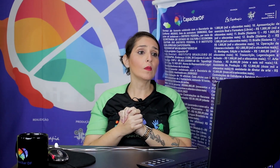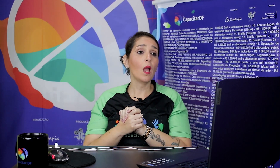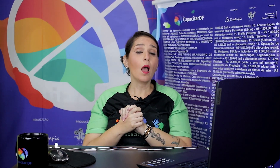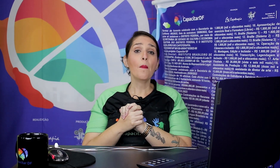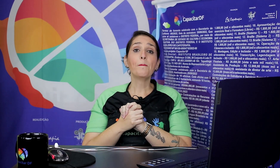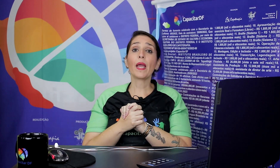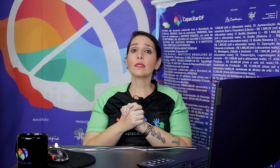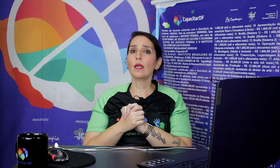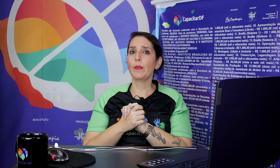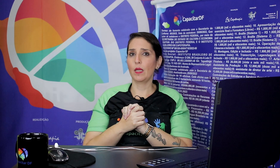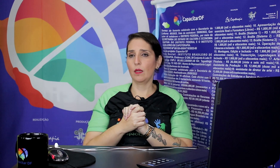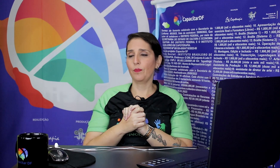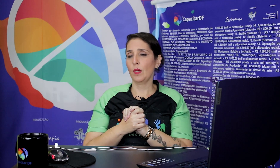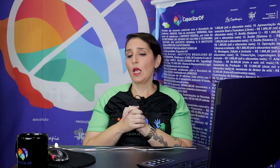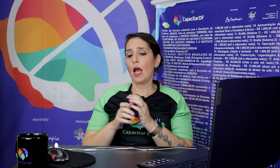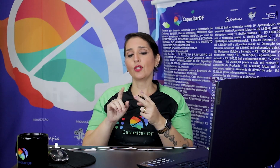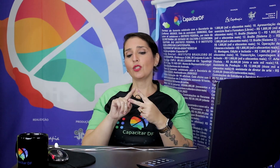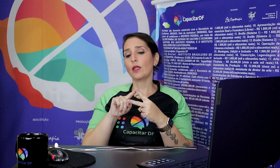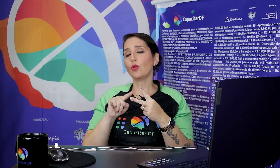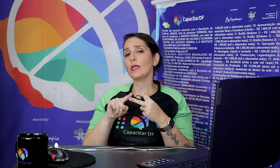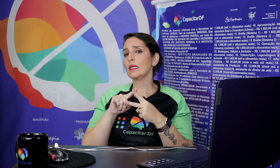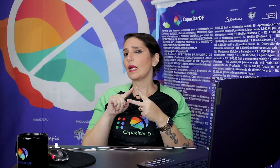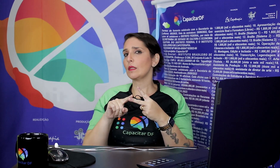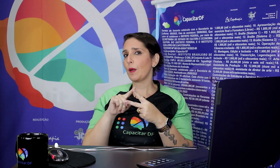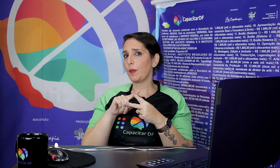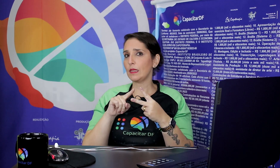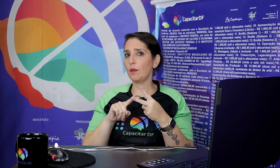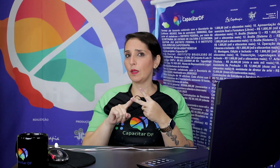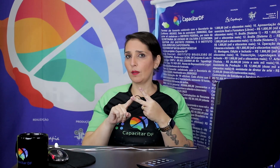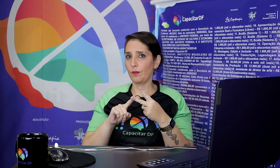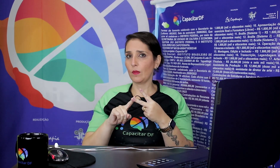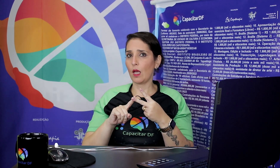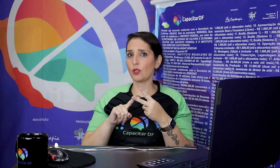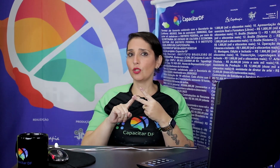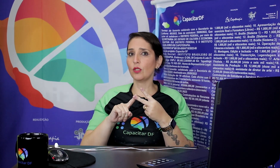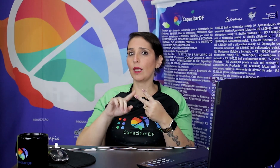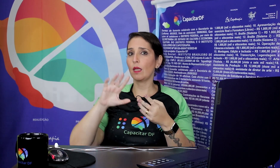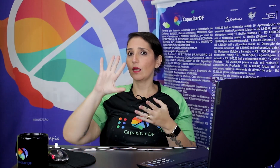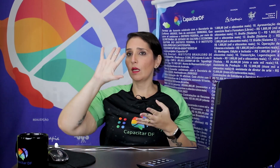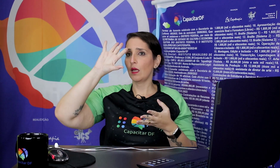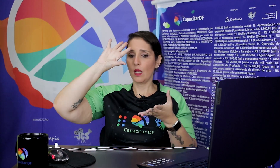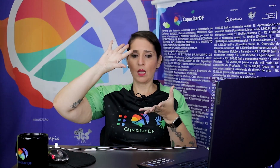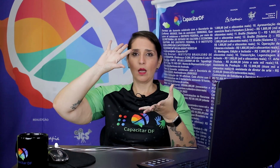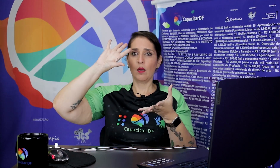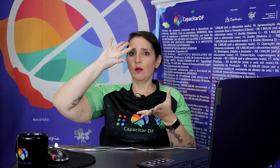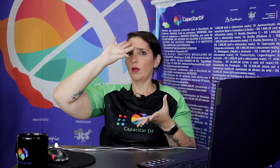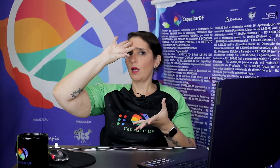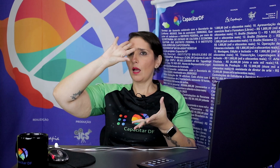Perceber. A gente tem dois sinais para perceber. a gente tem